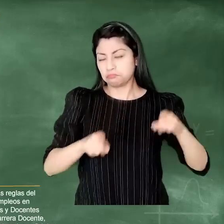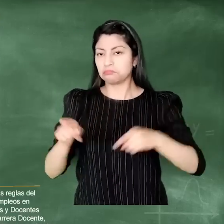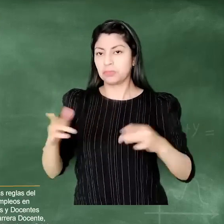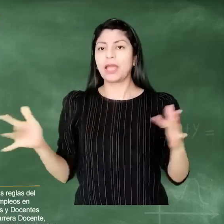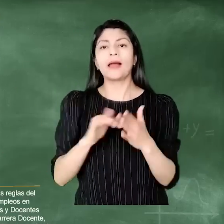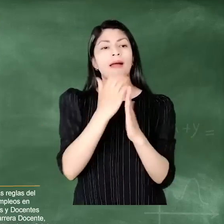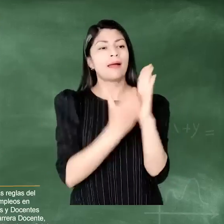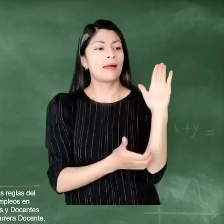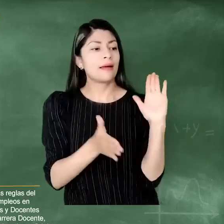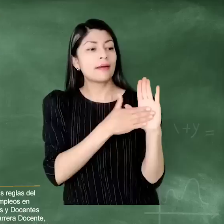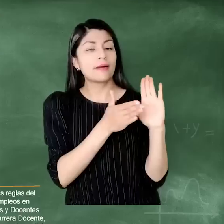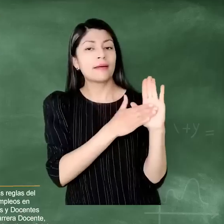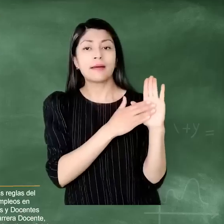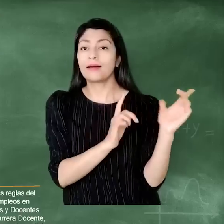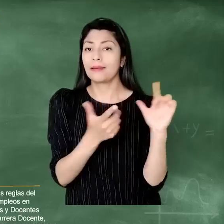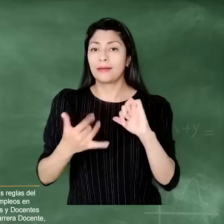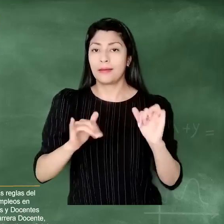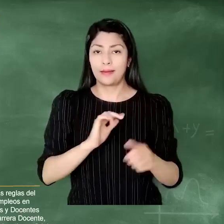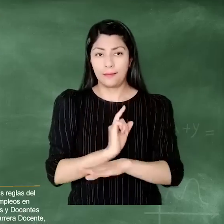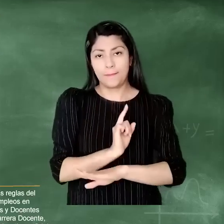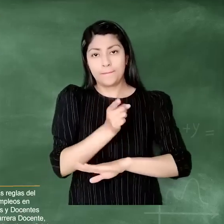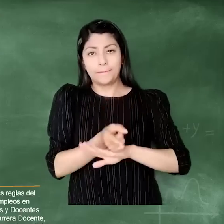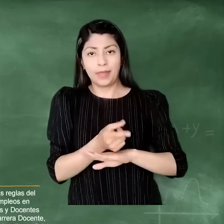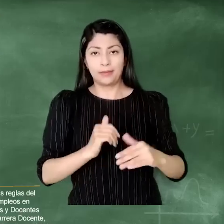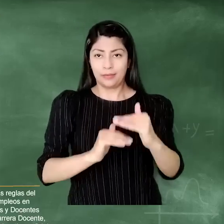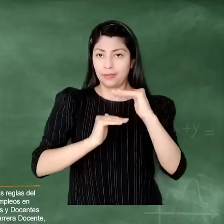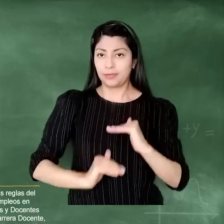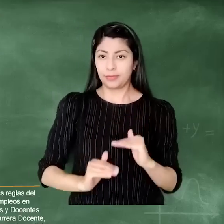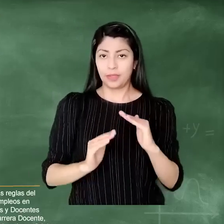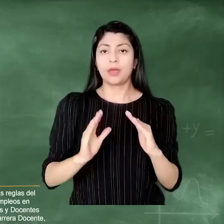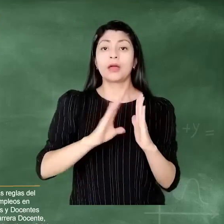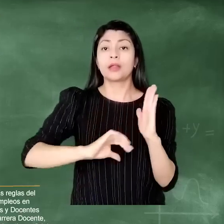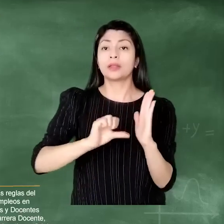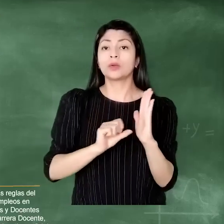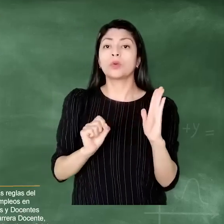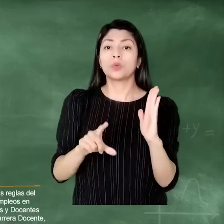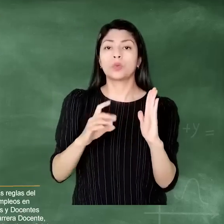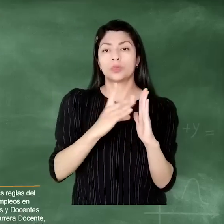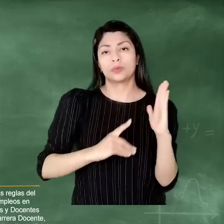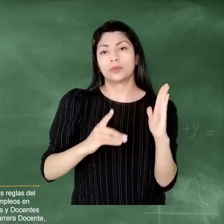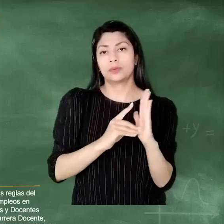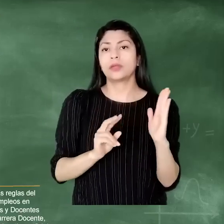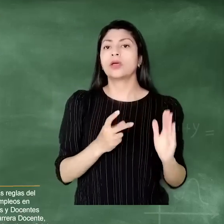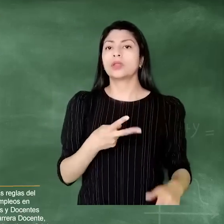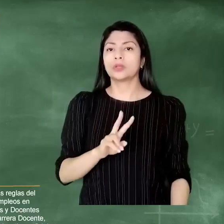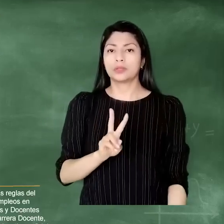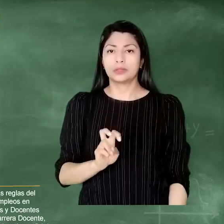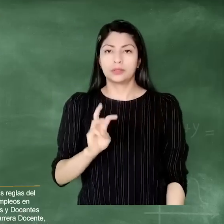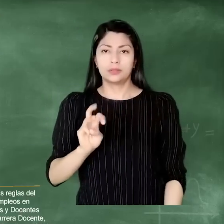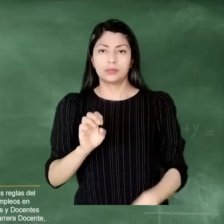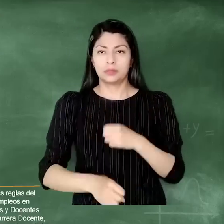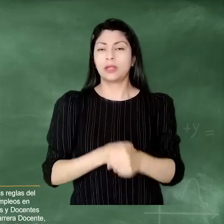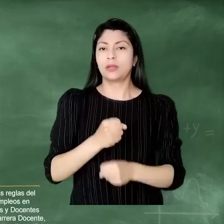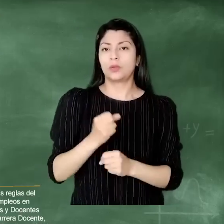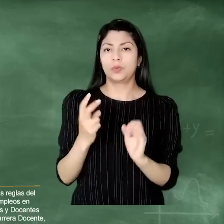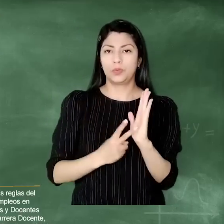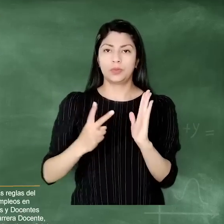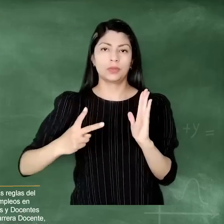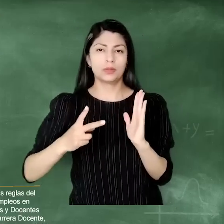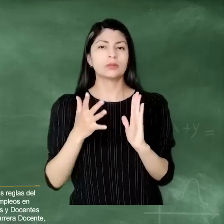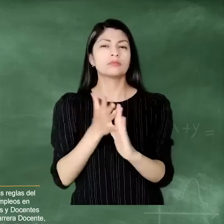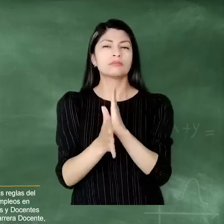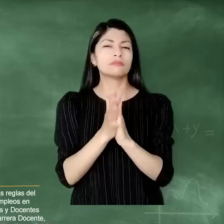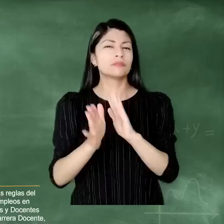en educación. De conformidad con lo dispuesto en el parágrafo del artículo 11 del Decreto Ley 1278